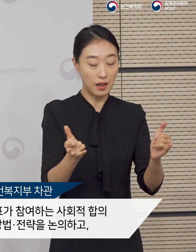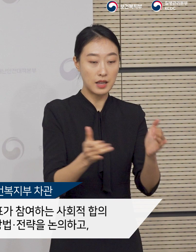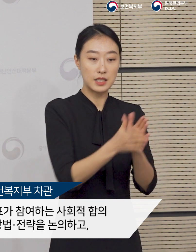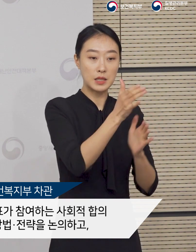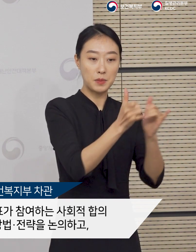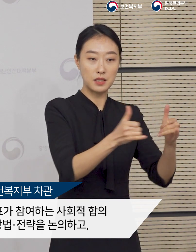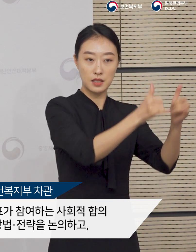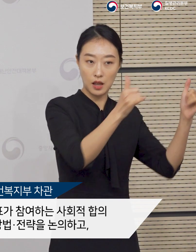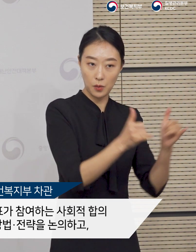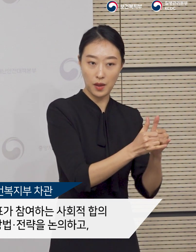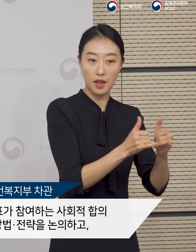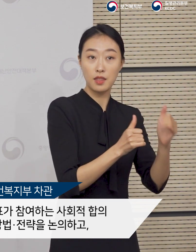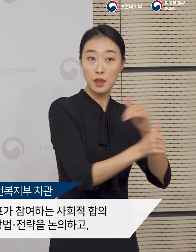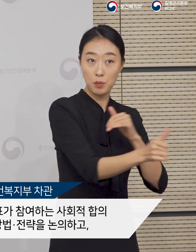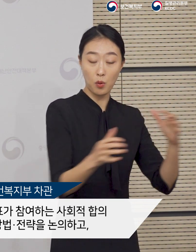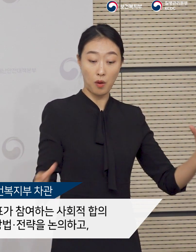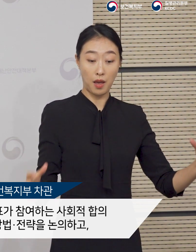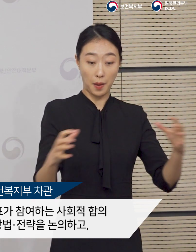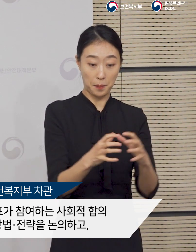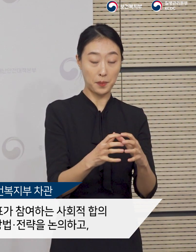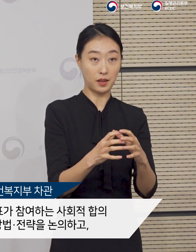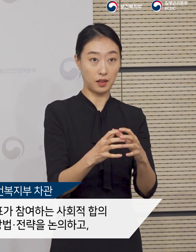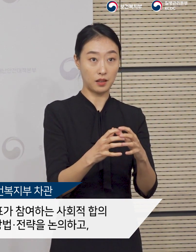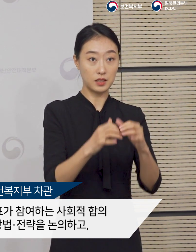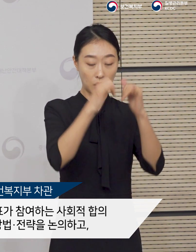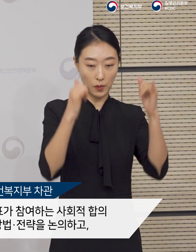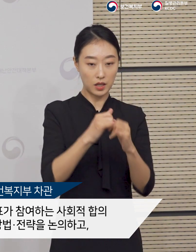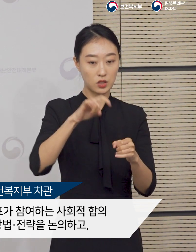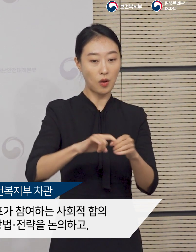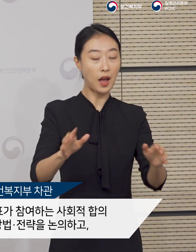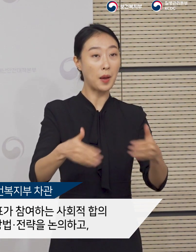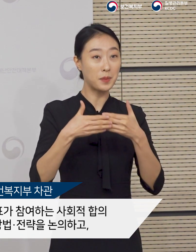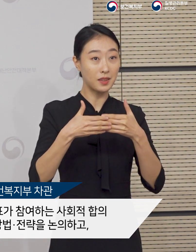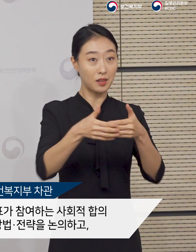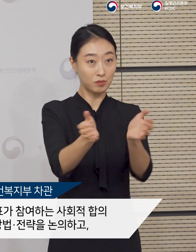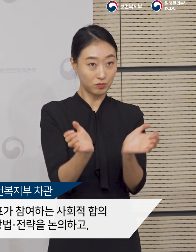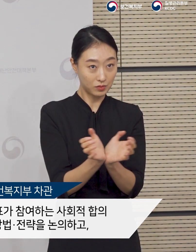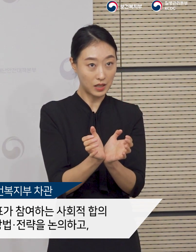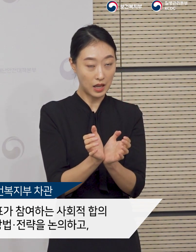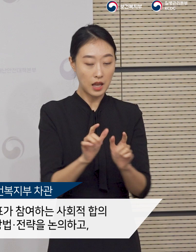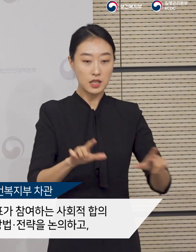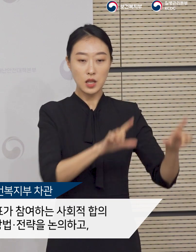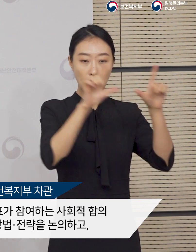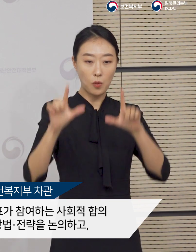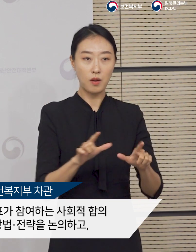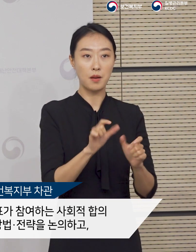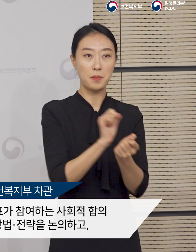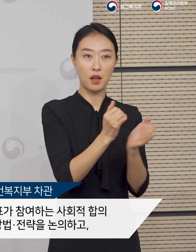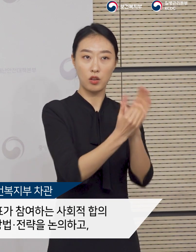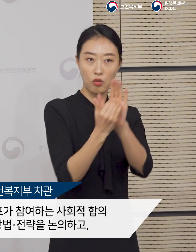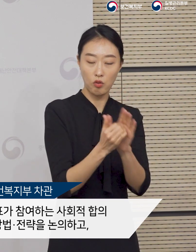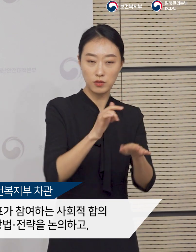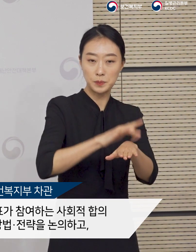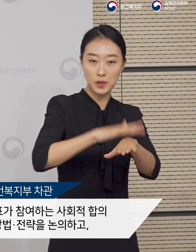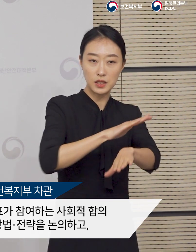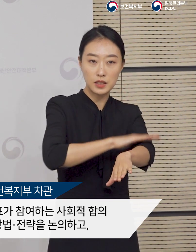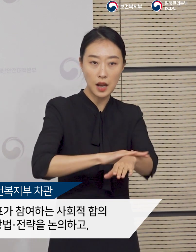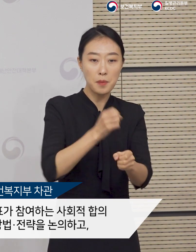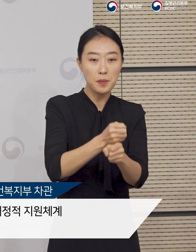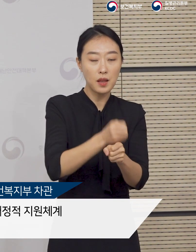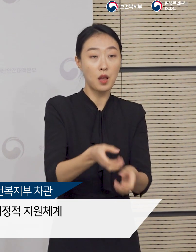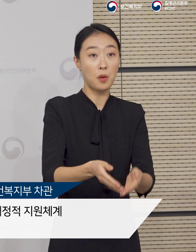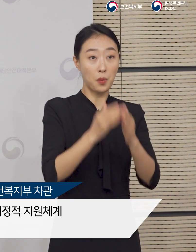참여하는 사회적 합의기구를 구성하여 생활방역 체계로의 전환 시기와 방법, 전략을